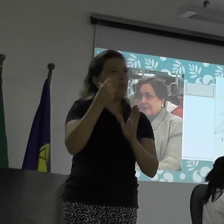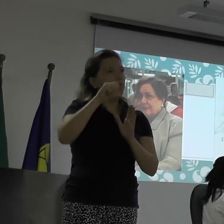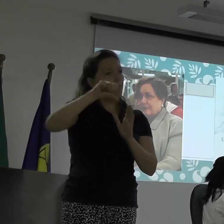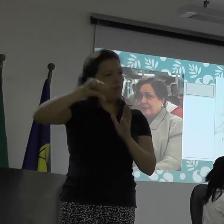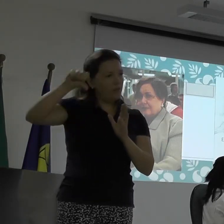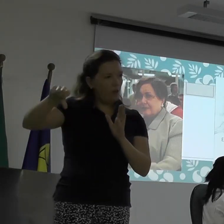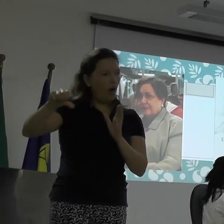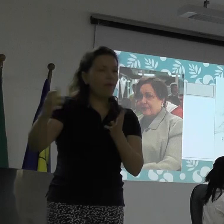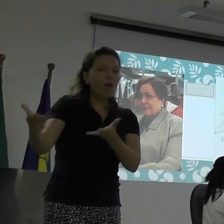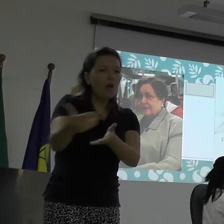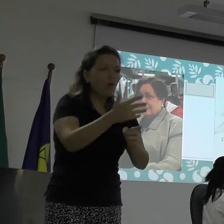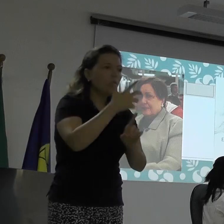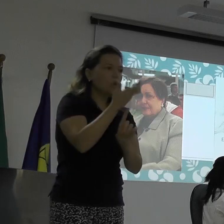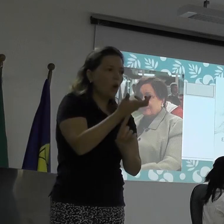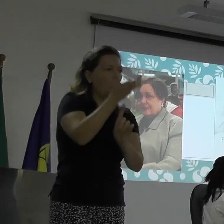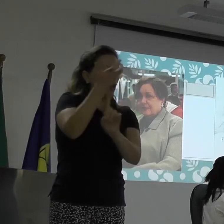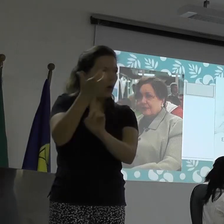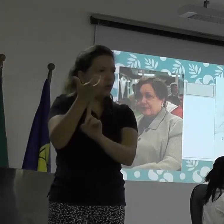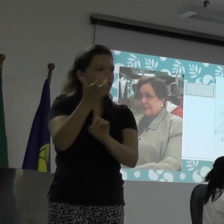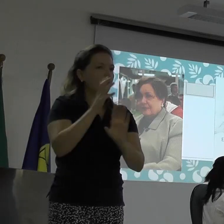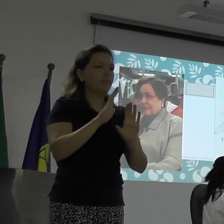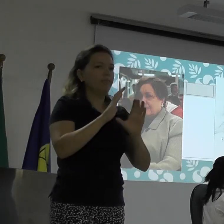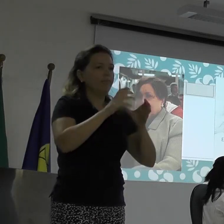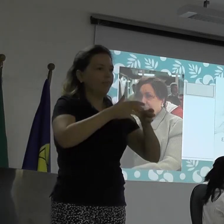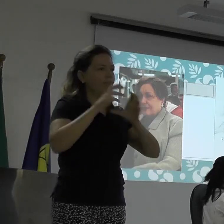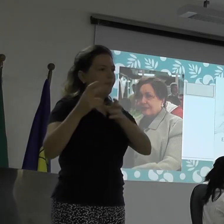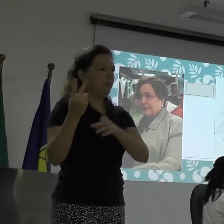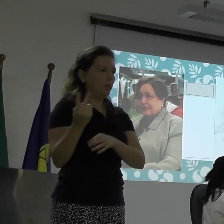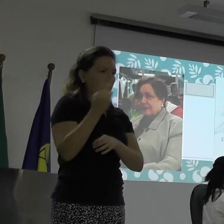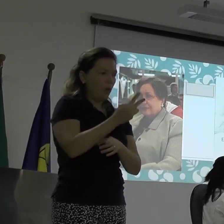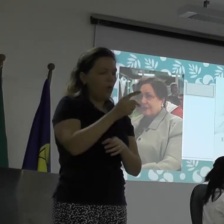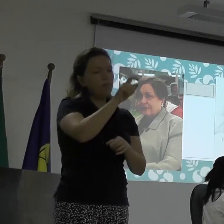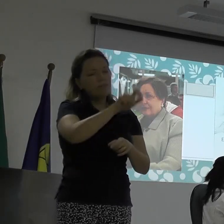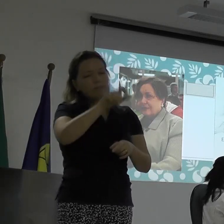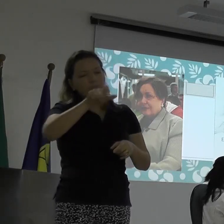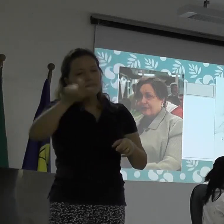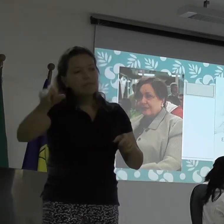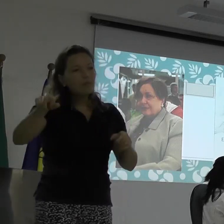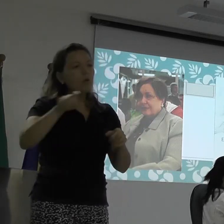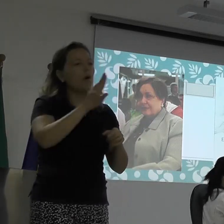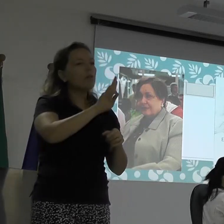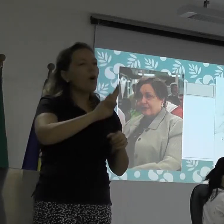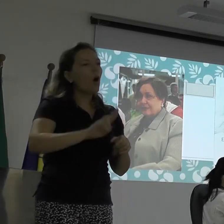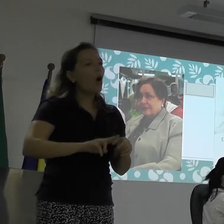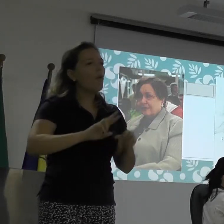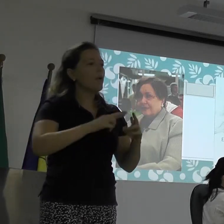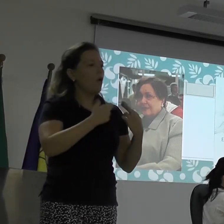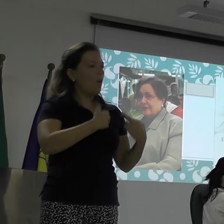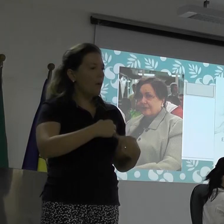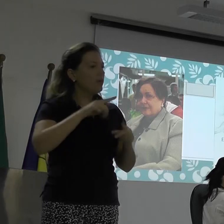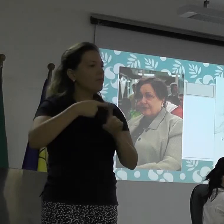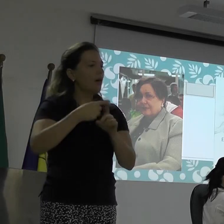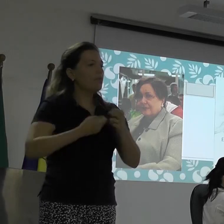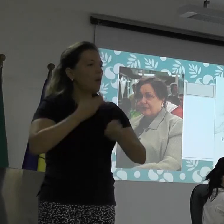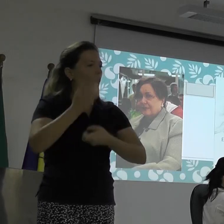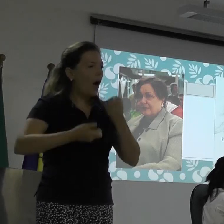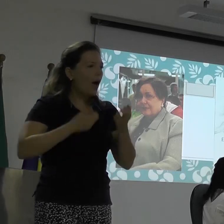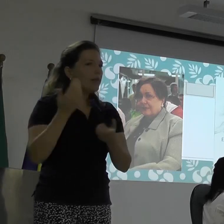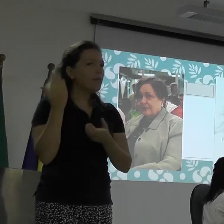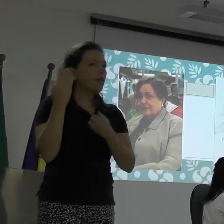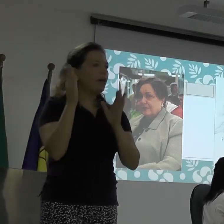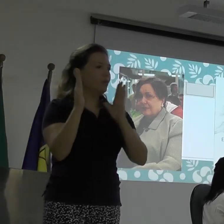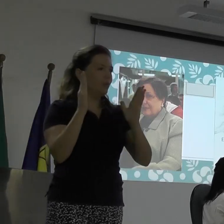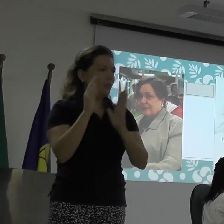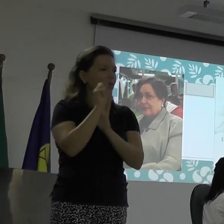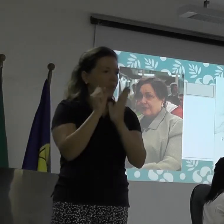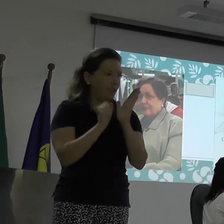uma antologia em 2 volumes de nomes de romancistas e poetas com obras editadas ainda naquele século,